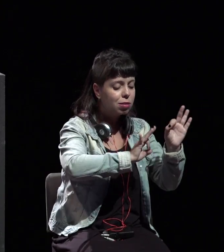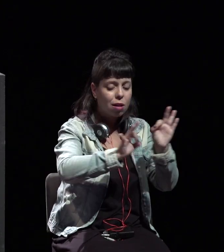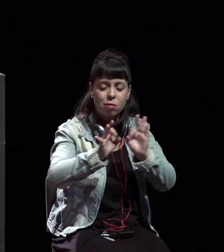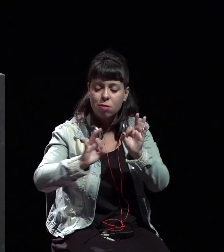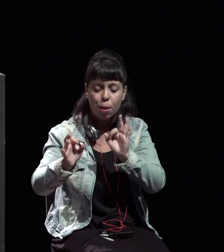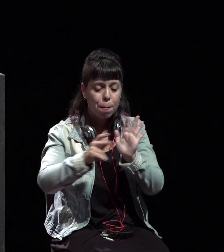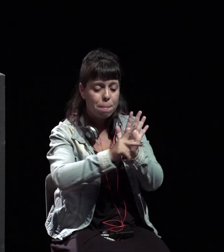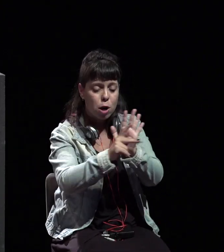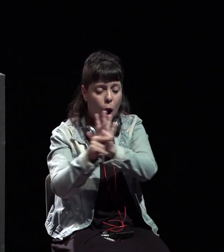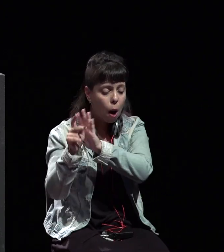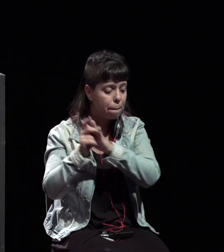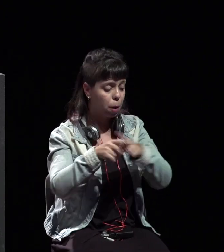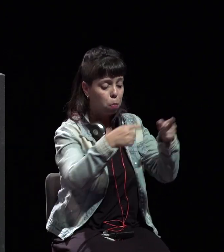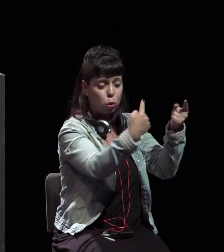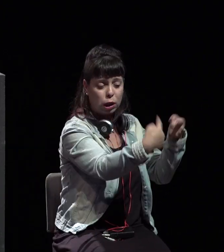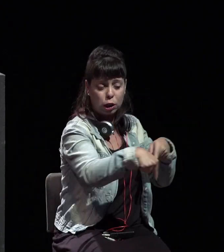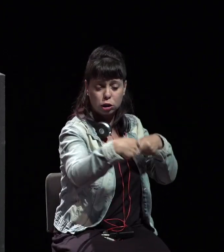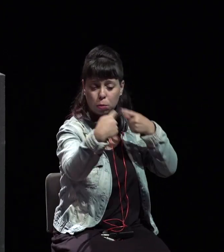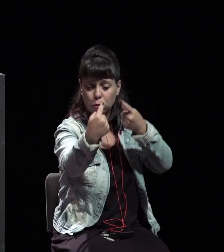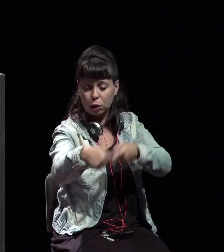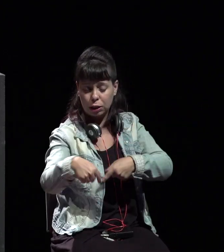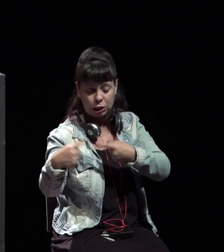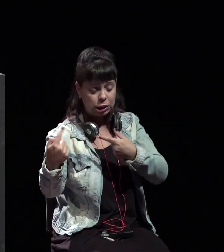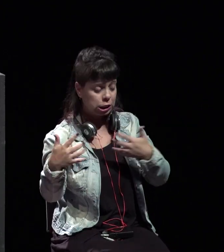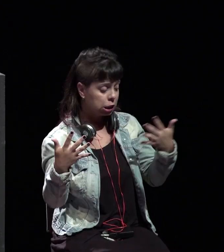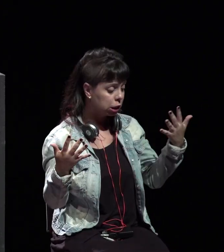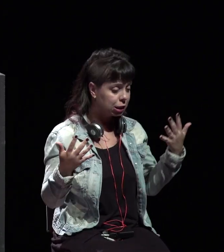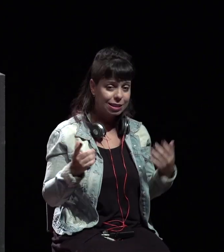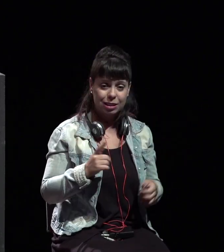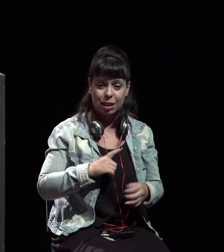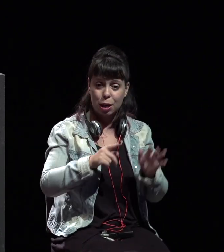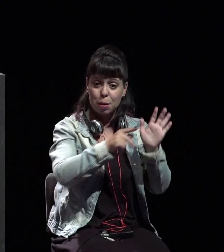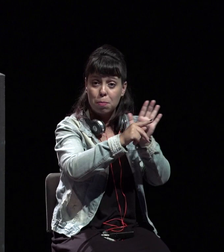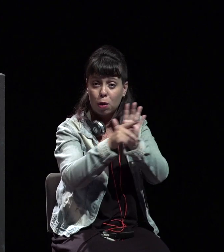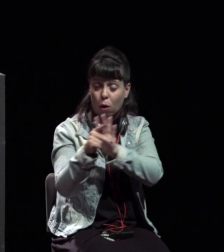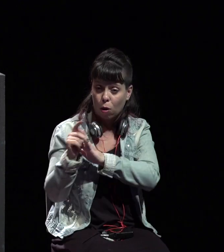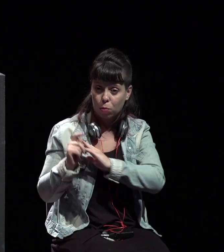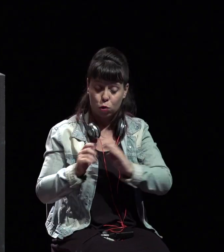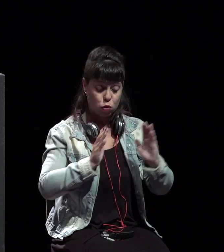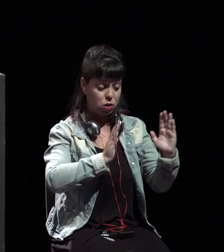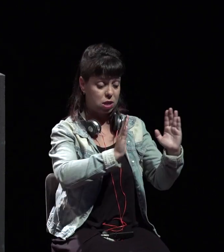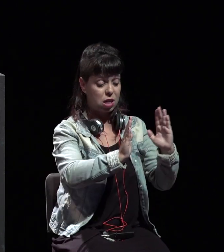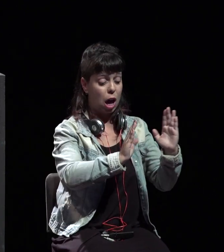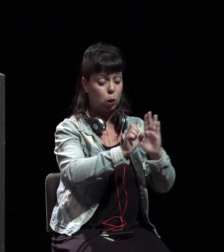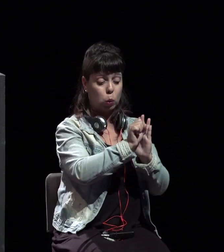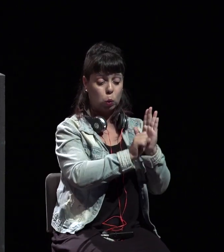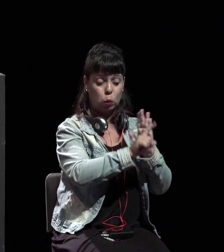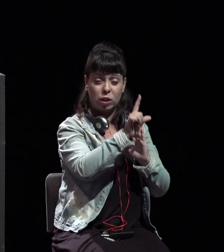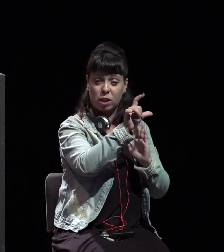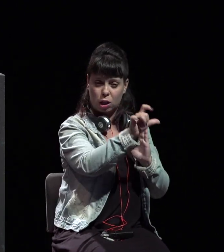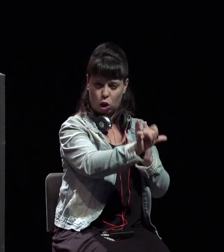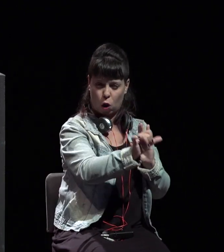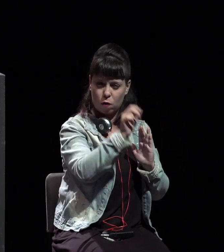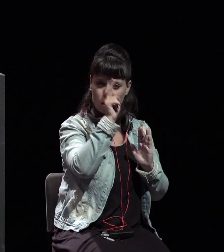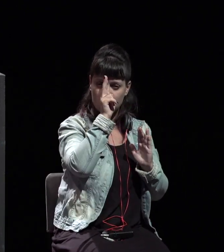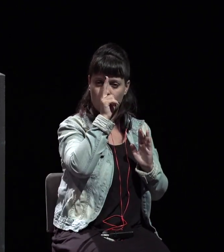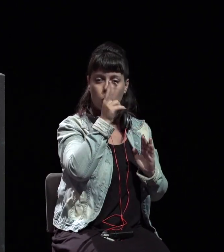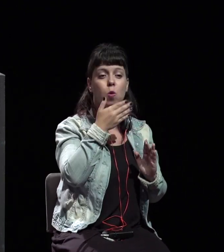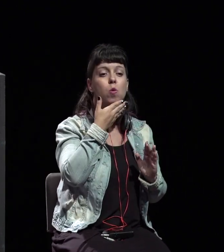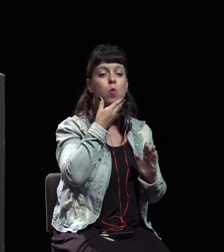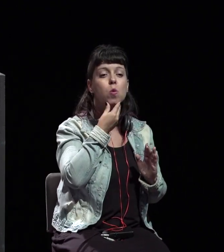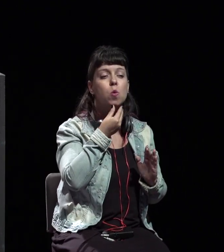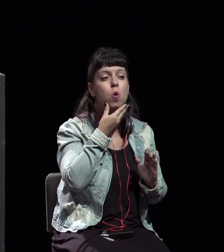específicos. O século XIX, pedaço da história em que o homem ocidental se reafirma como sujeito